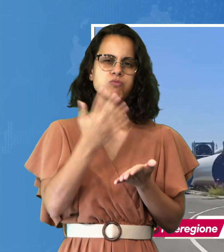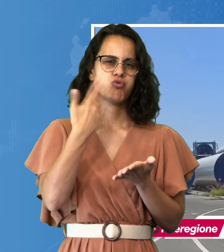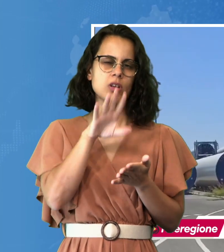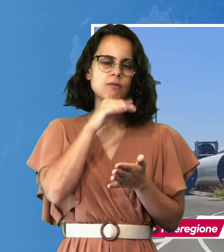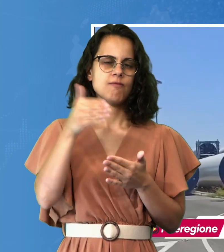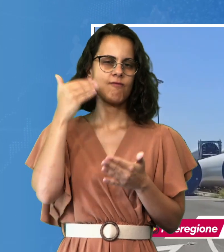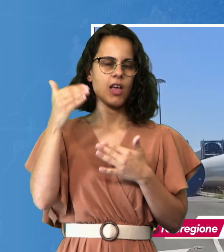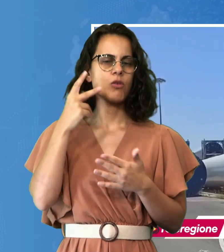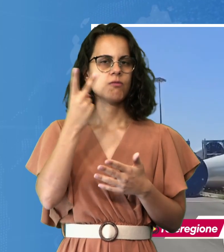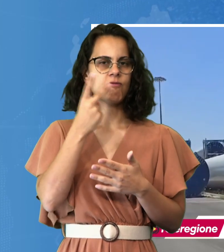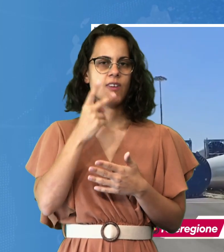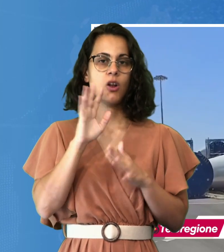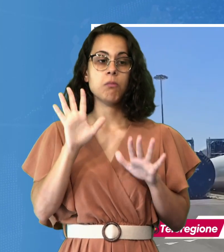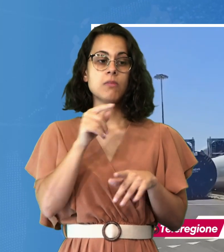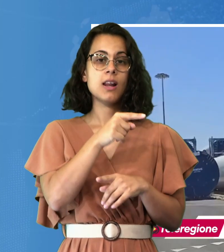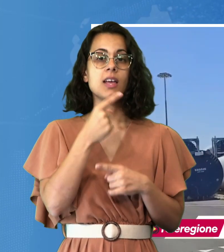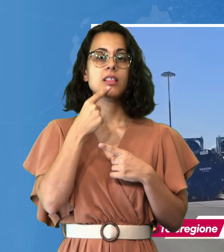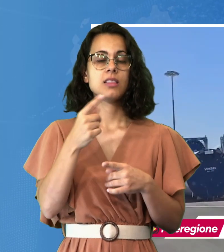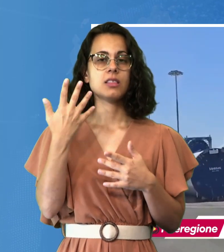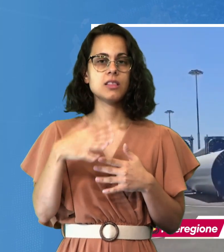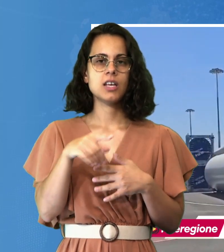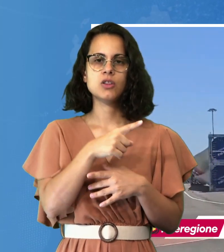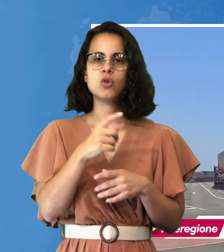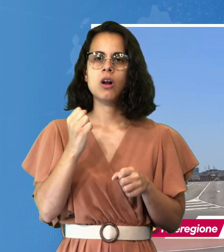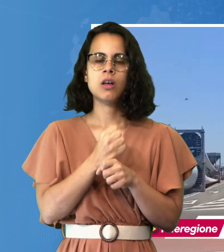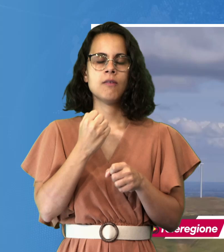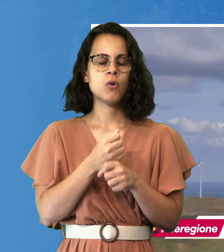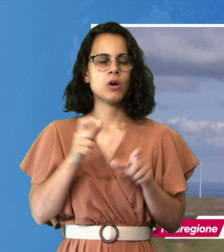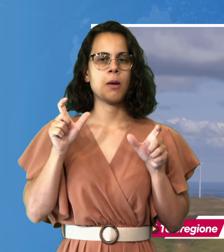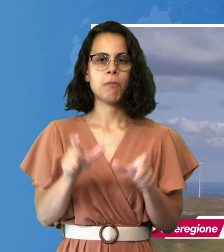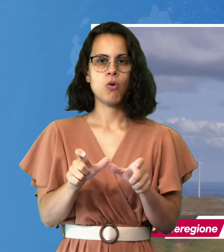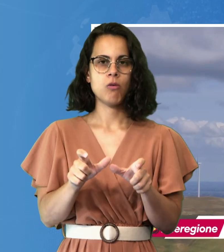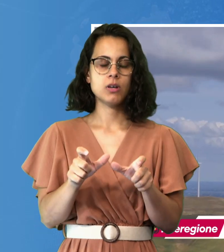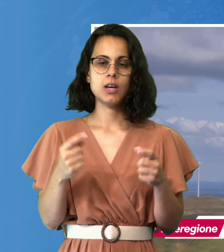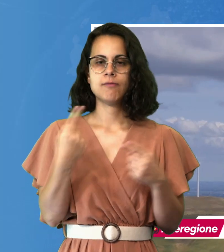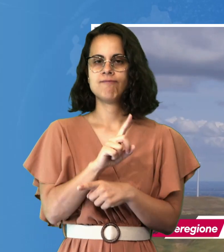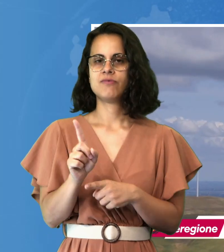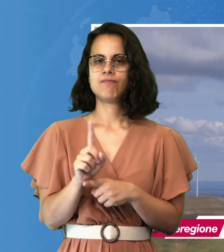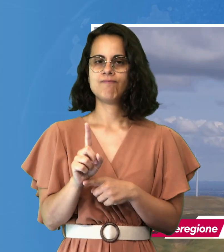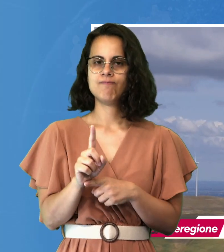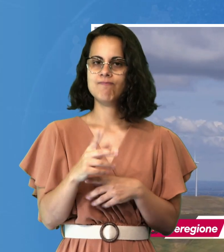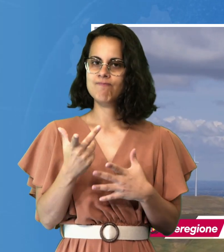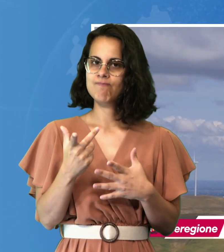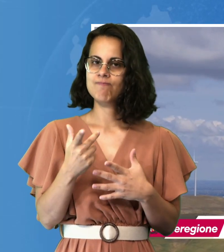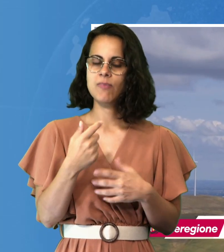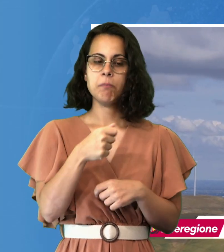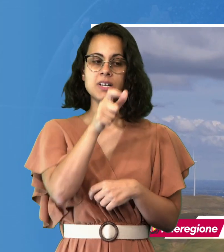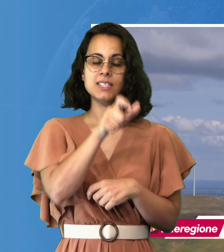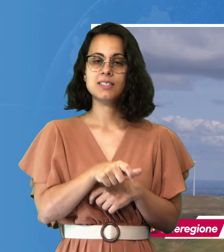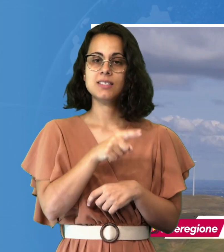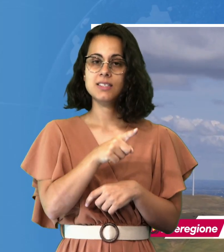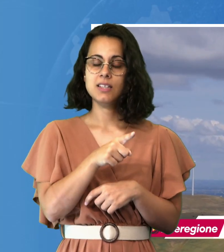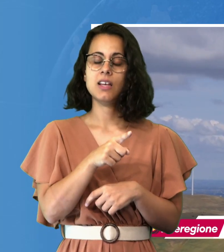le realizzazioni, quindi i cantieri, li avrebbe fermati. Il presidente della regione Sardegna si